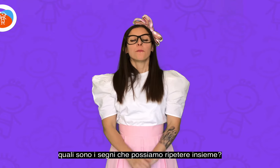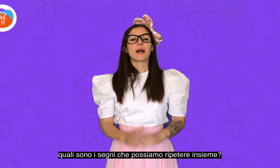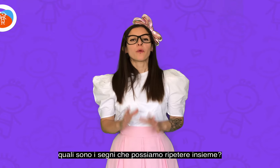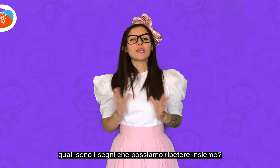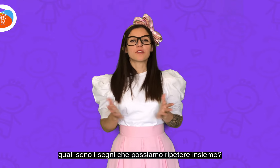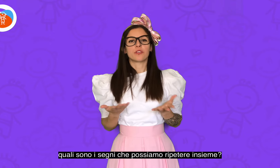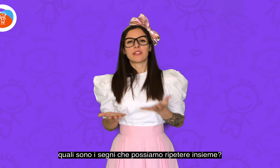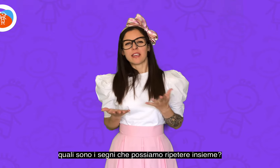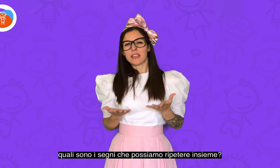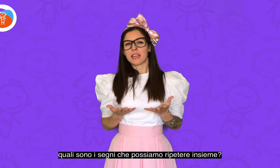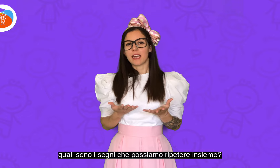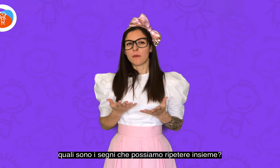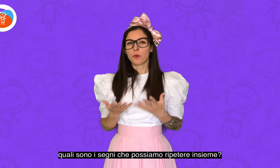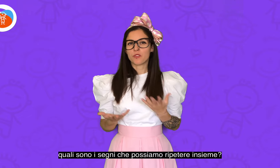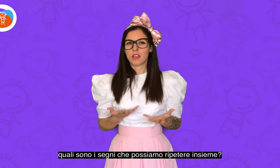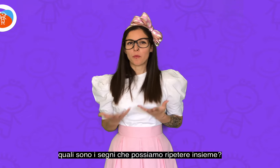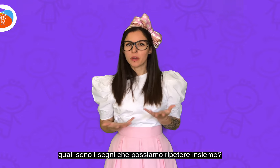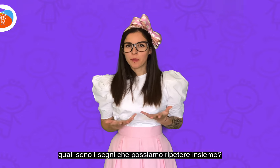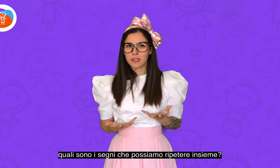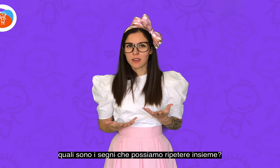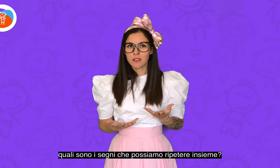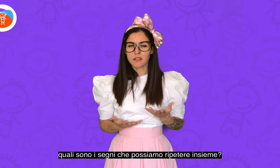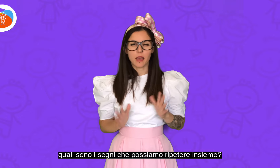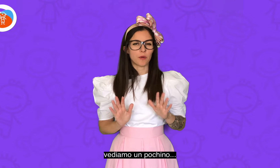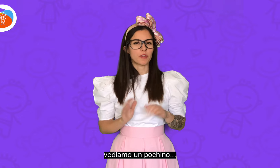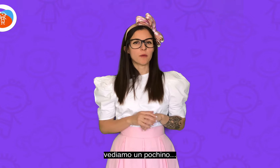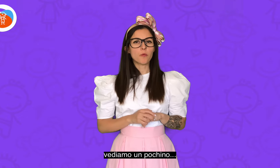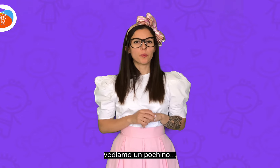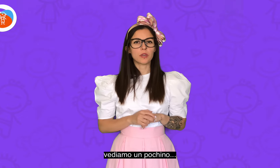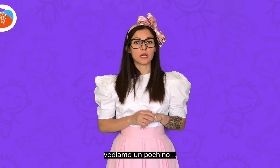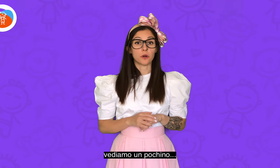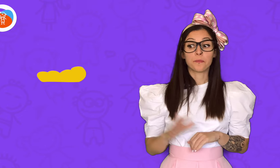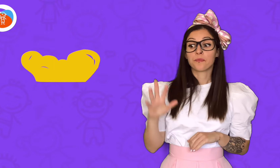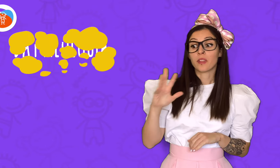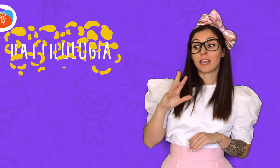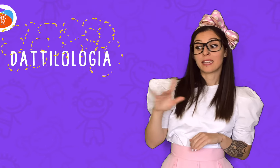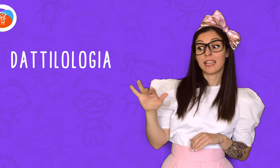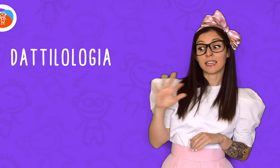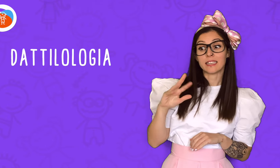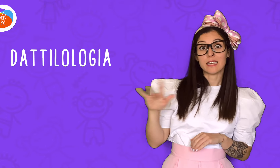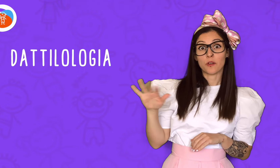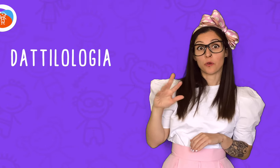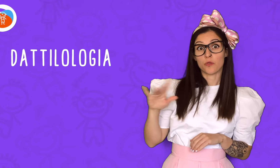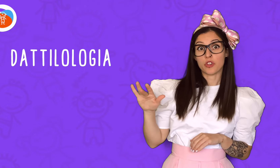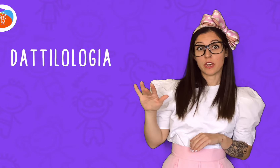Ma quali sono i segni che possiamo ripetere insieme? Vediamo un pochino. Dattilologia,